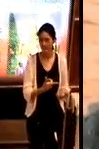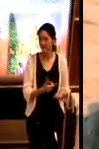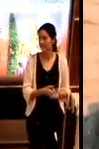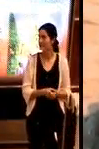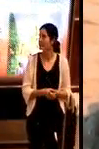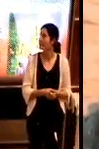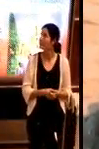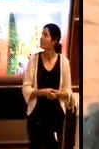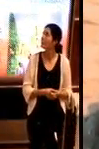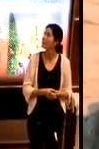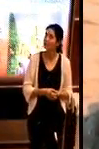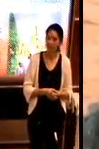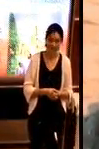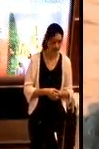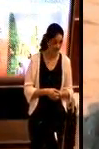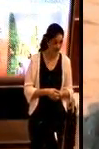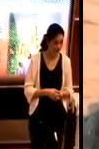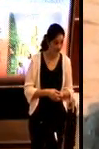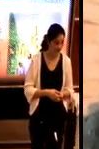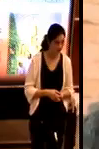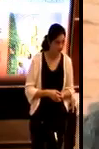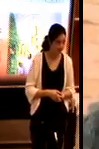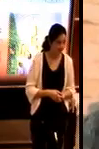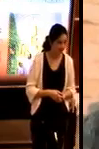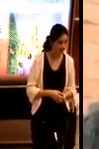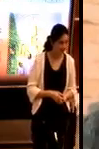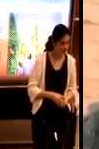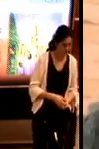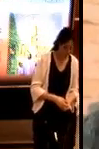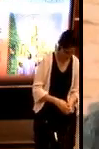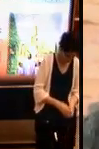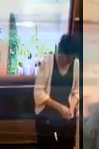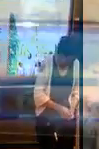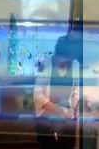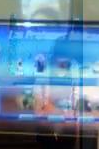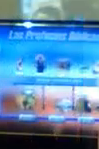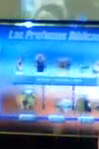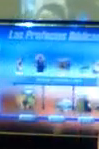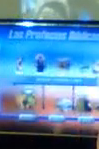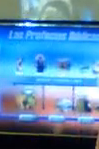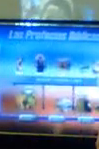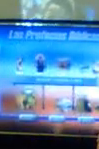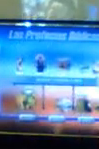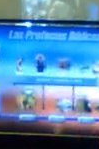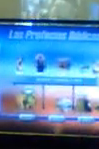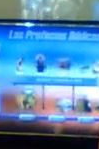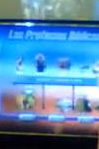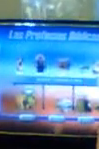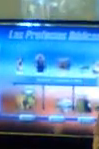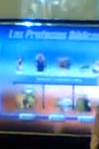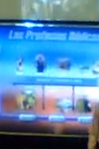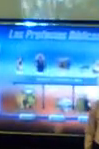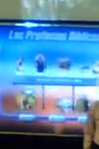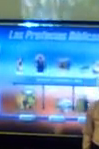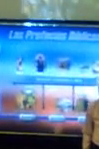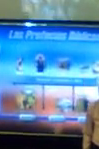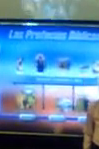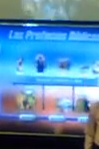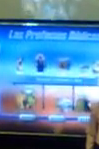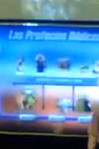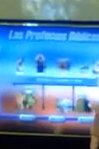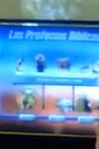yo voy a escuchar una partecita. Mientras Jesús te llama, ven